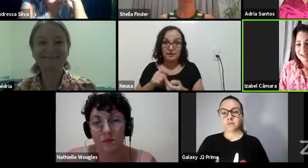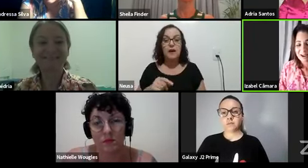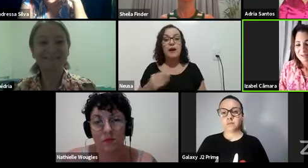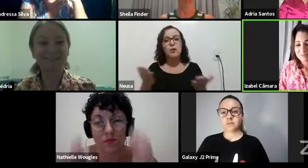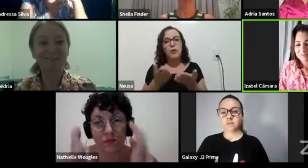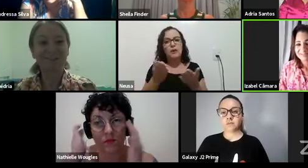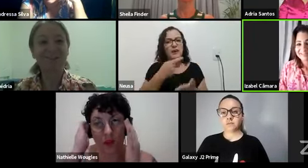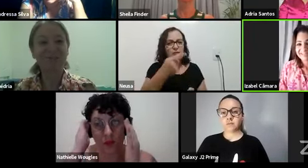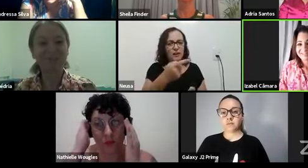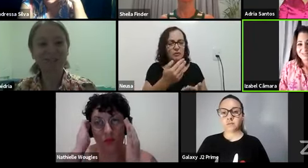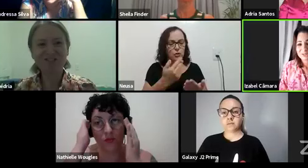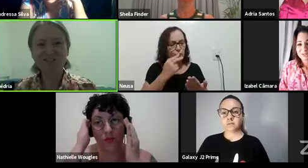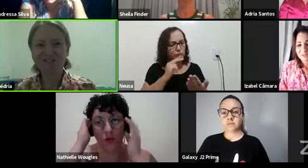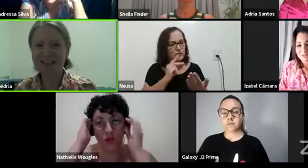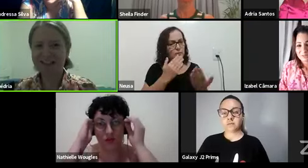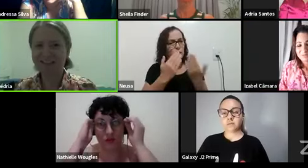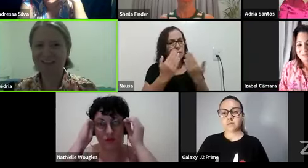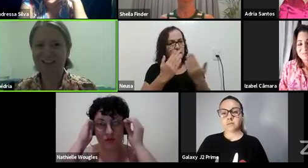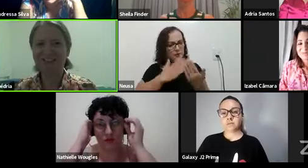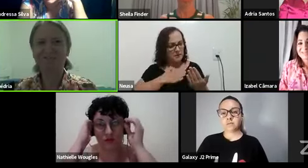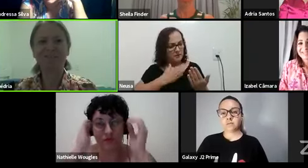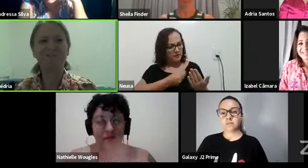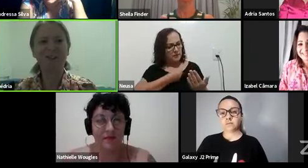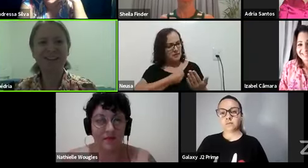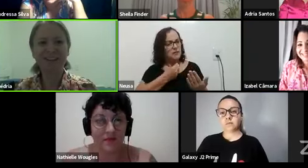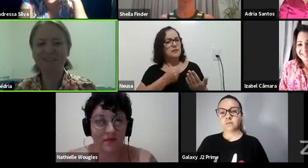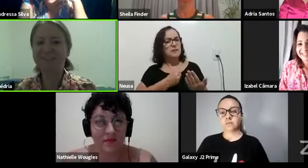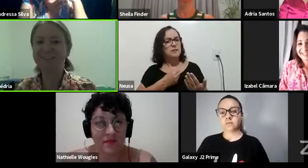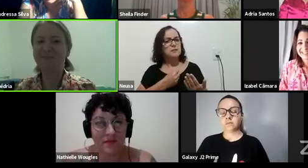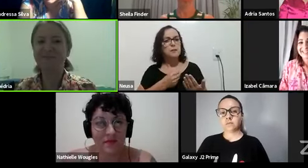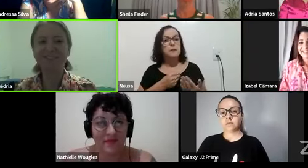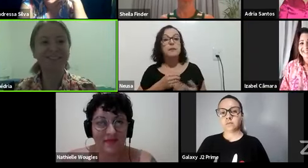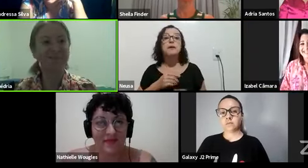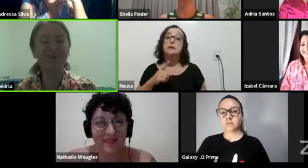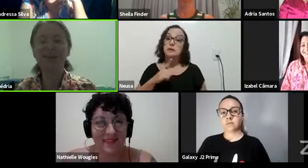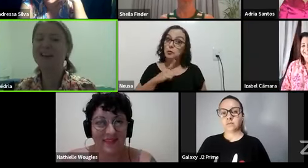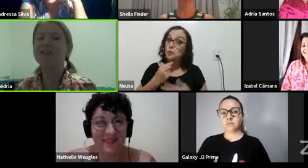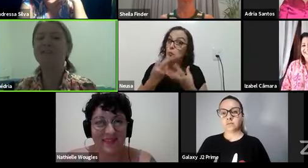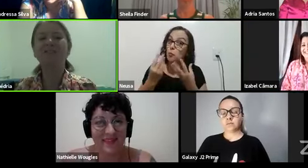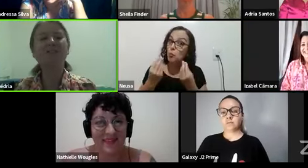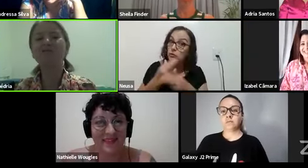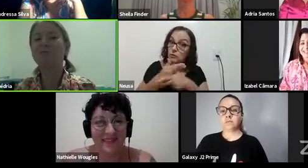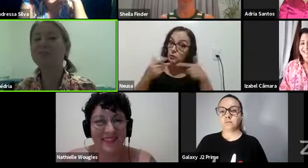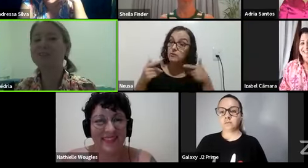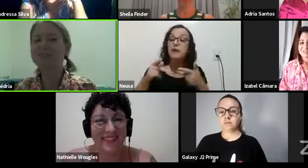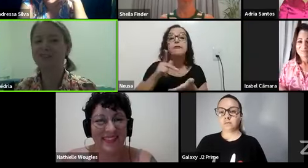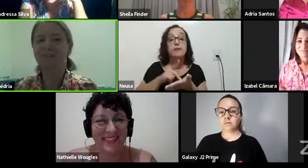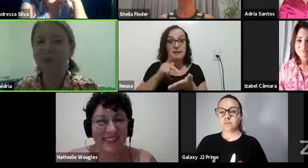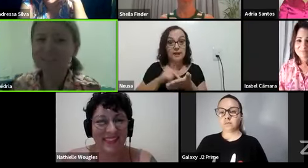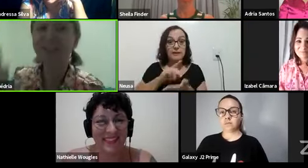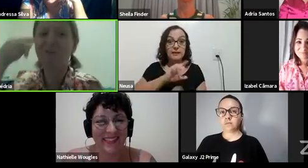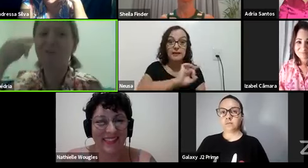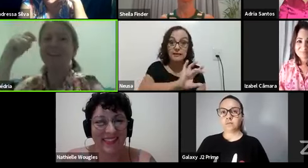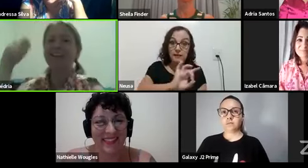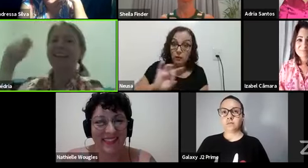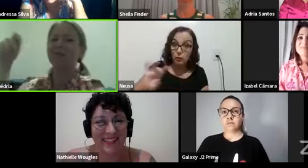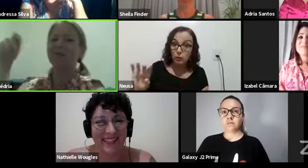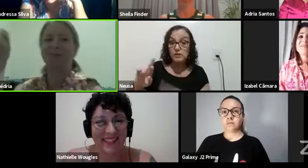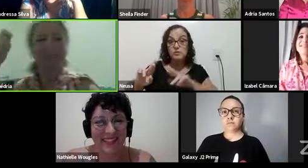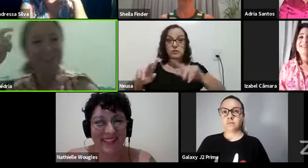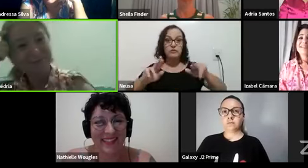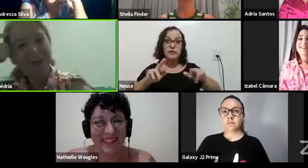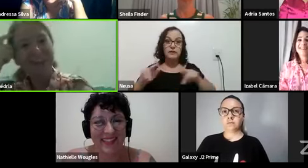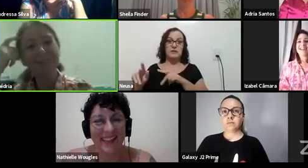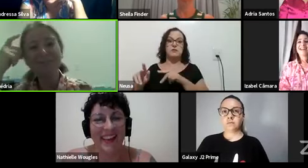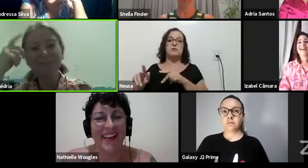muito legal, Nós é temos muito muitas forte. novidades, tá? Vocês podem levar isso em consideração, porque nós somos muitas. Eu posso aqui começar a dar